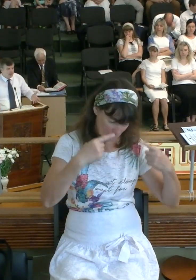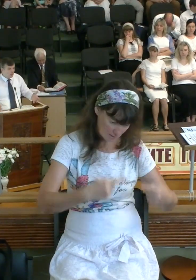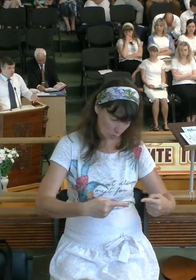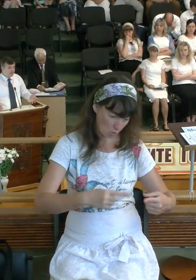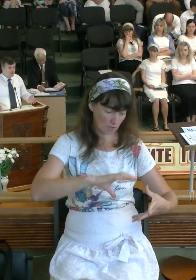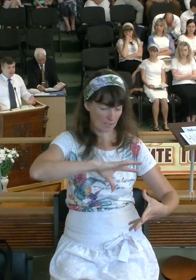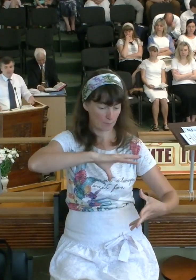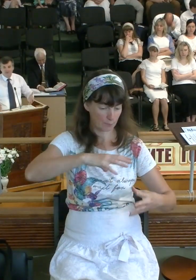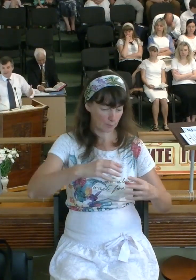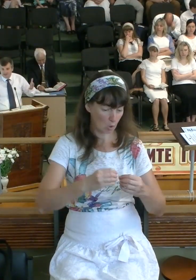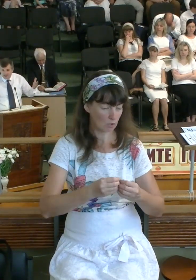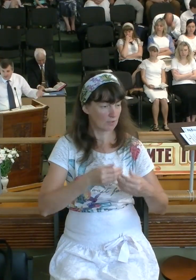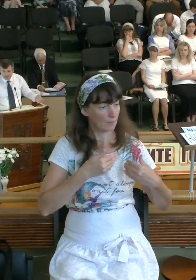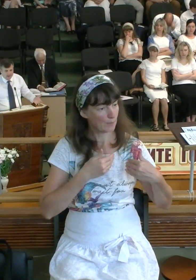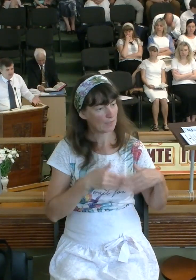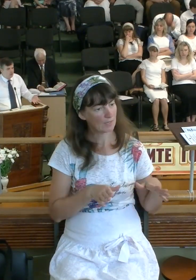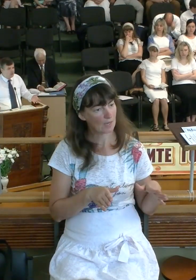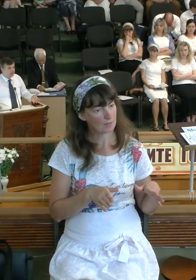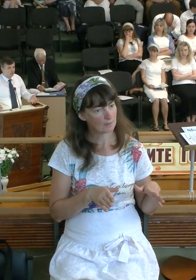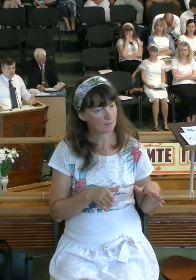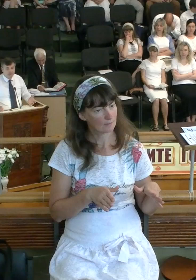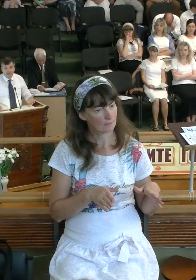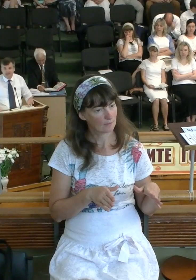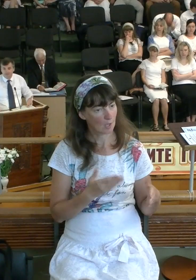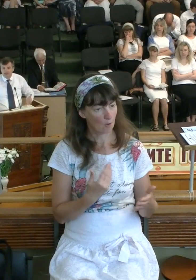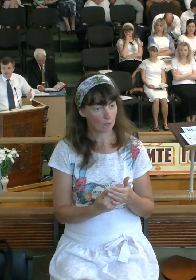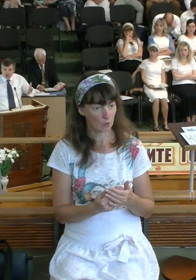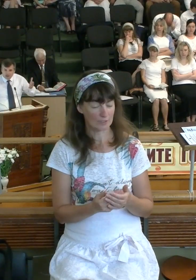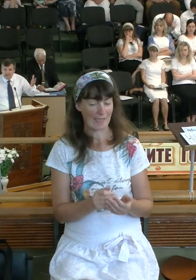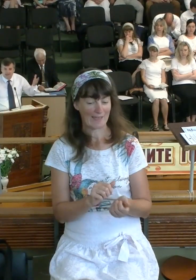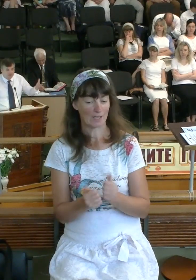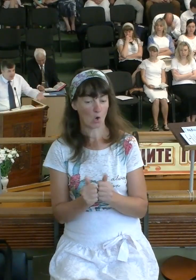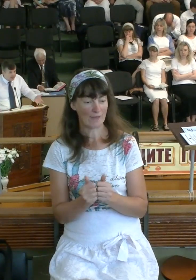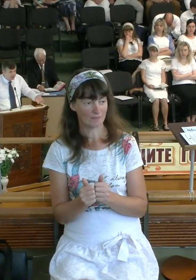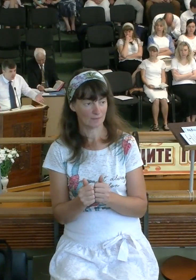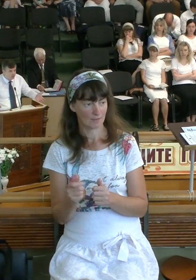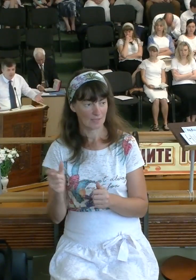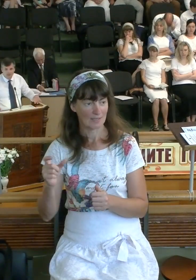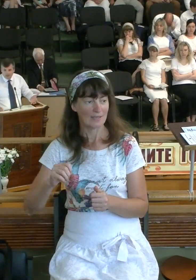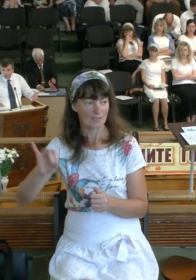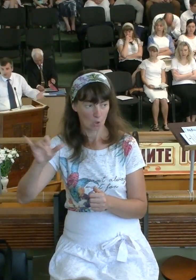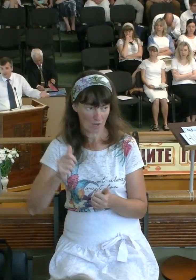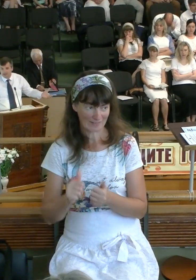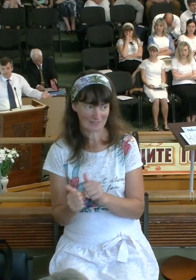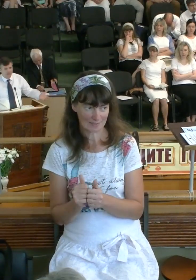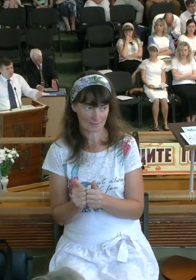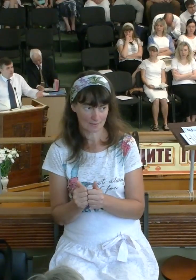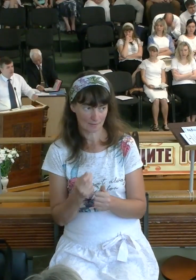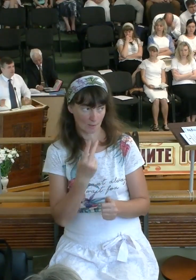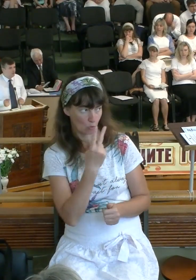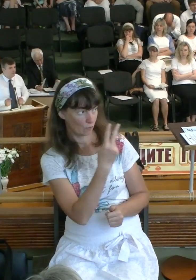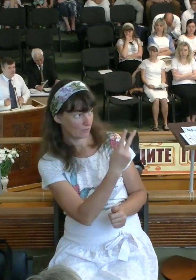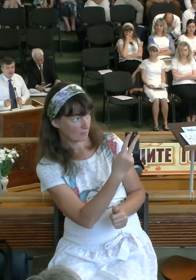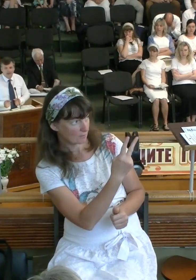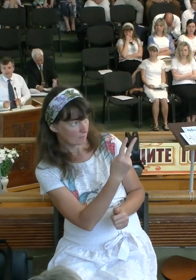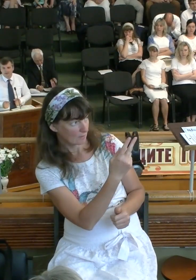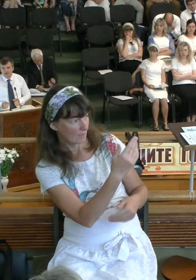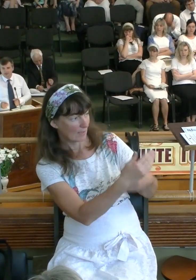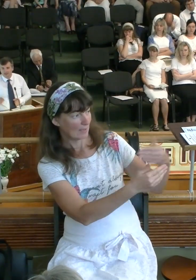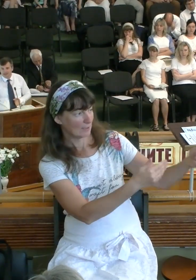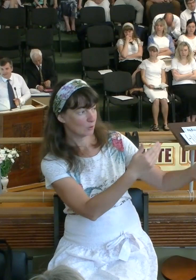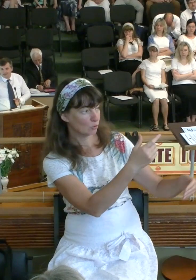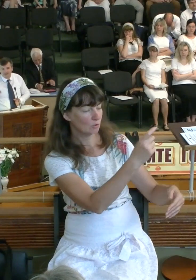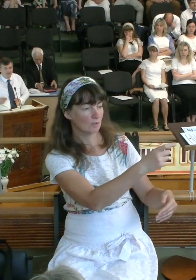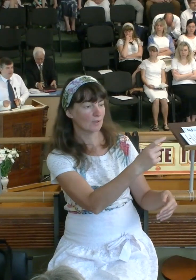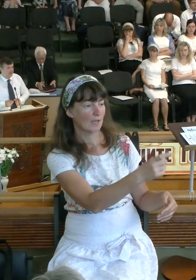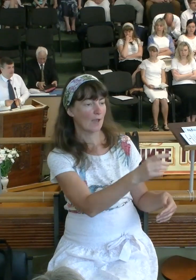книжники, и нужно было бы возрадоваться. Это люди, которые обладали политической властью, идут каяться, идут к нему. А Иоанн